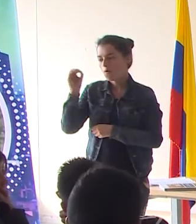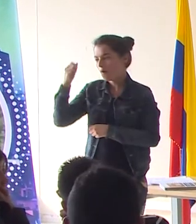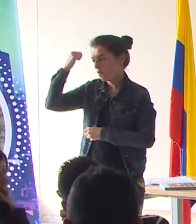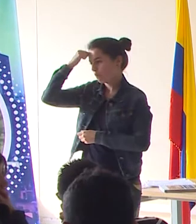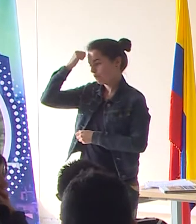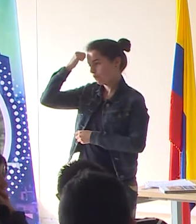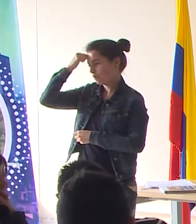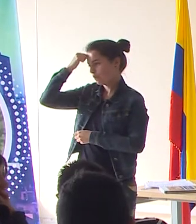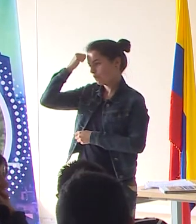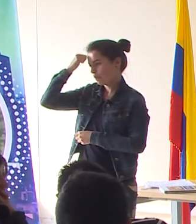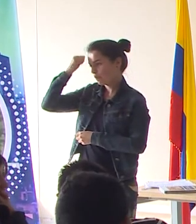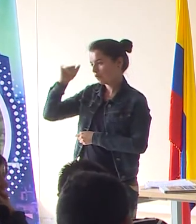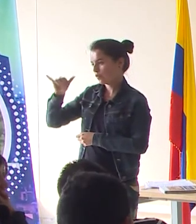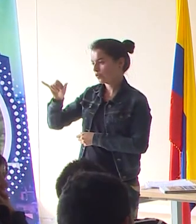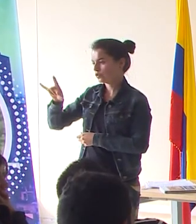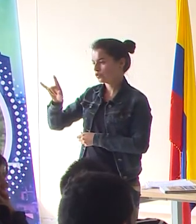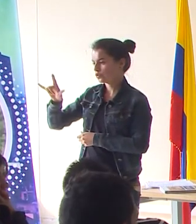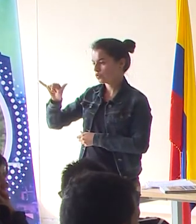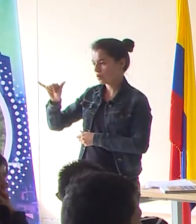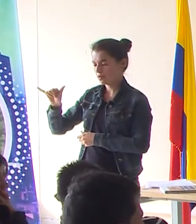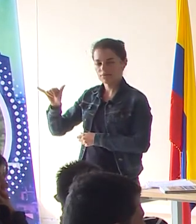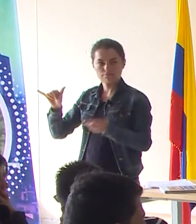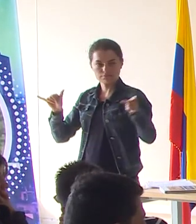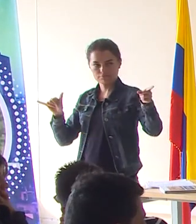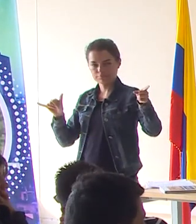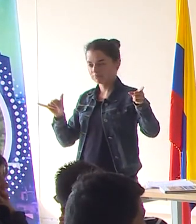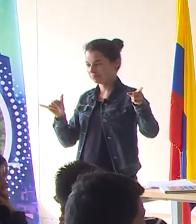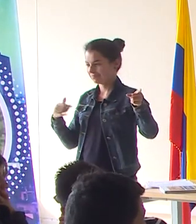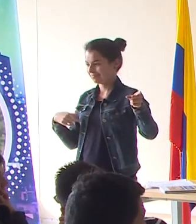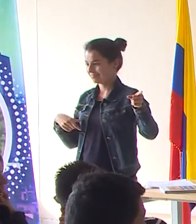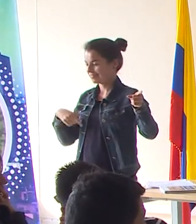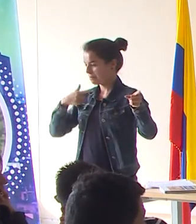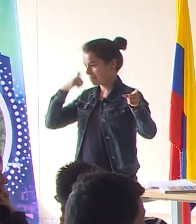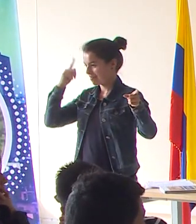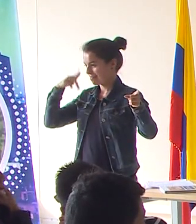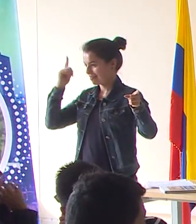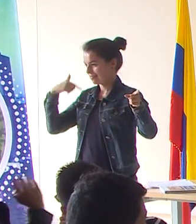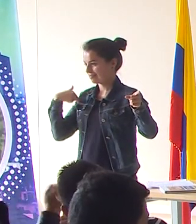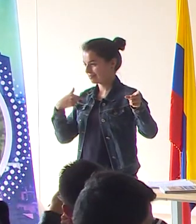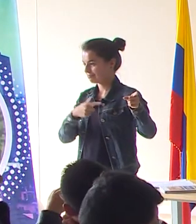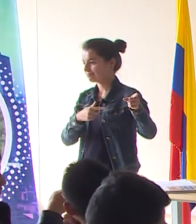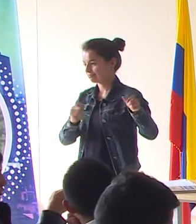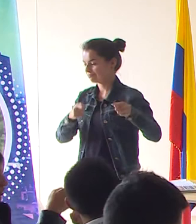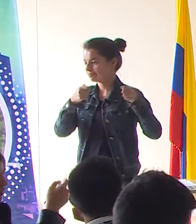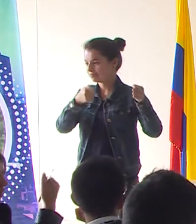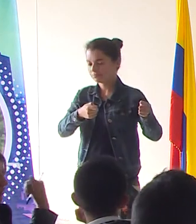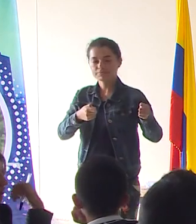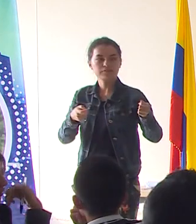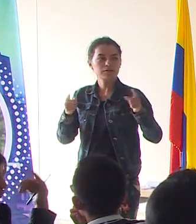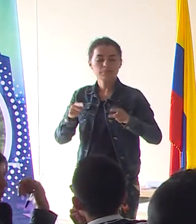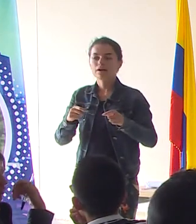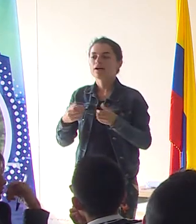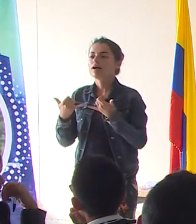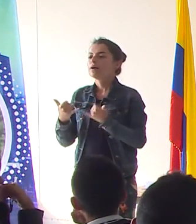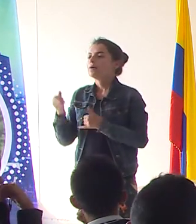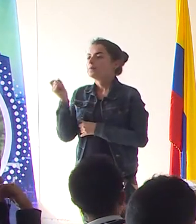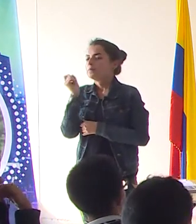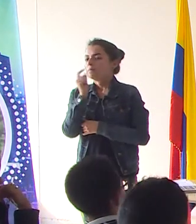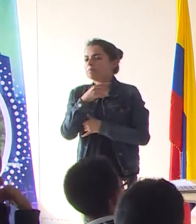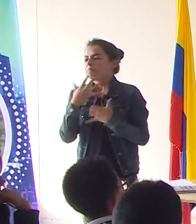también afuera o yo le recibo los trabajos entonces damos paso a las preguntas quien